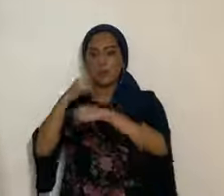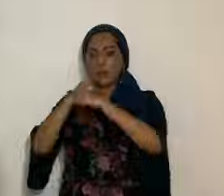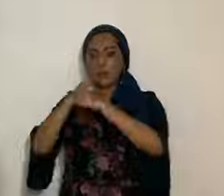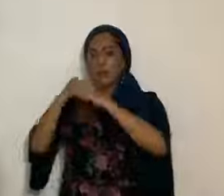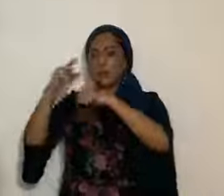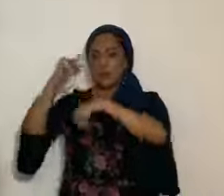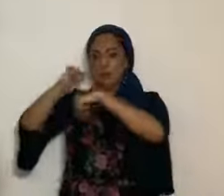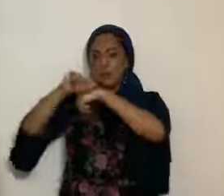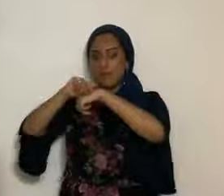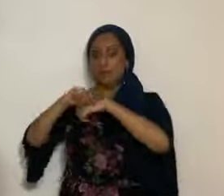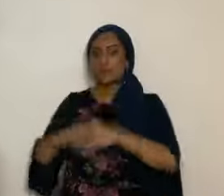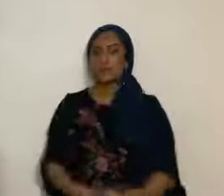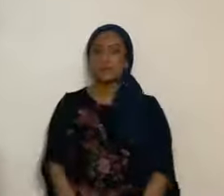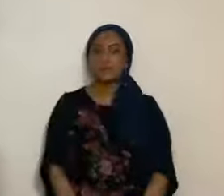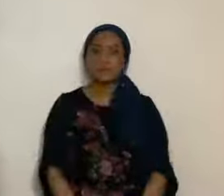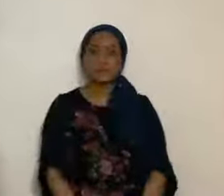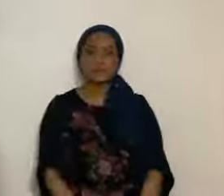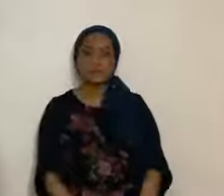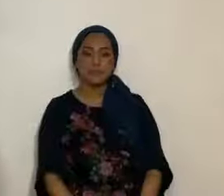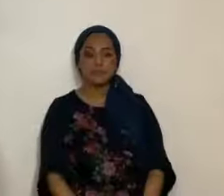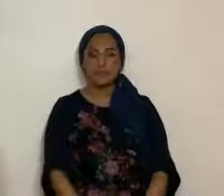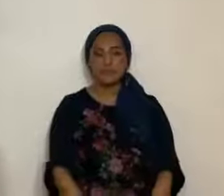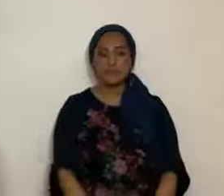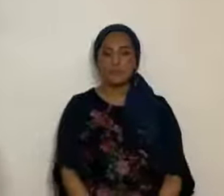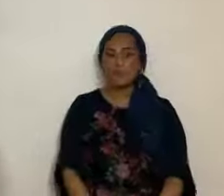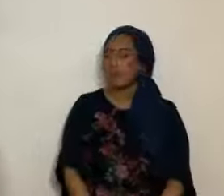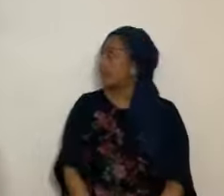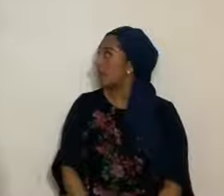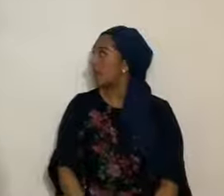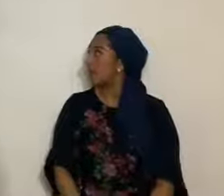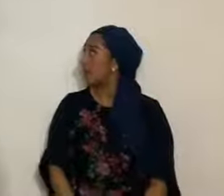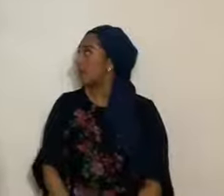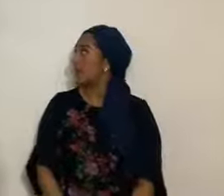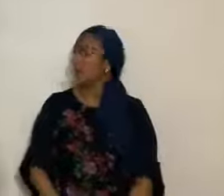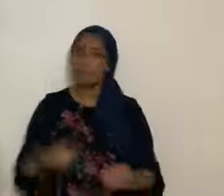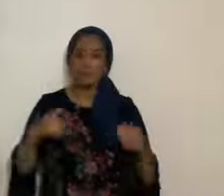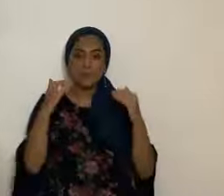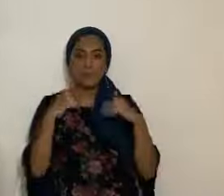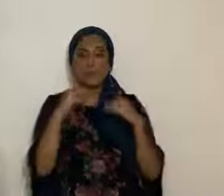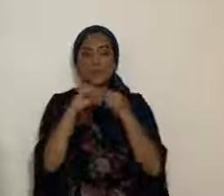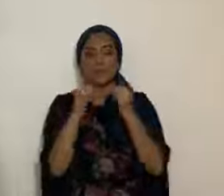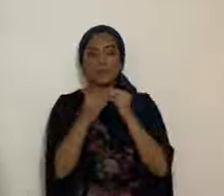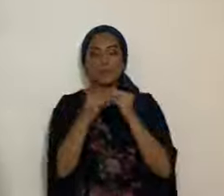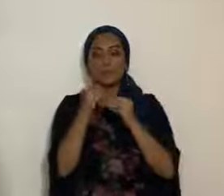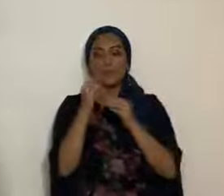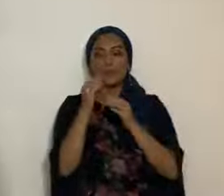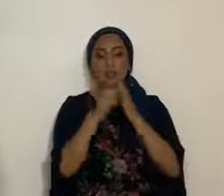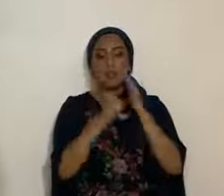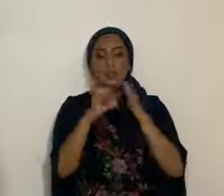testimonio. Vamos. Ahí adelante, Números 8, en el verso